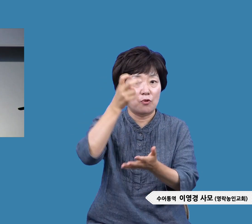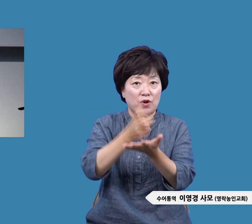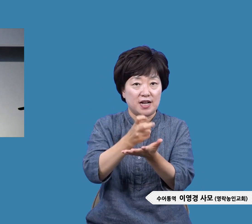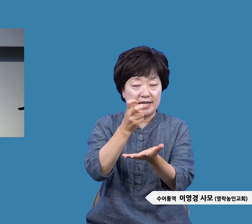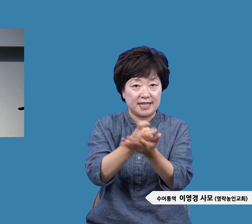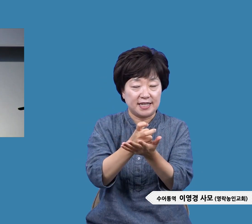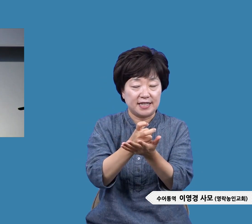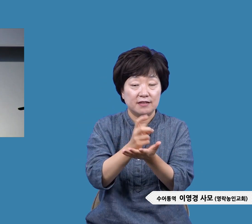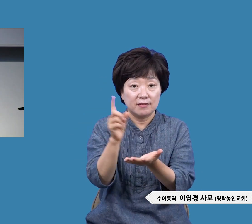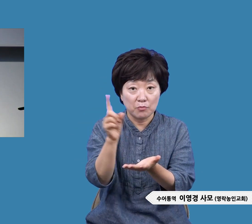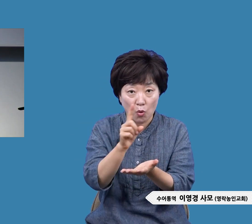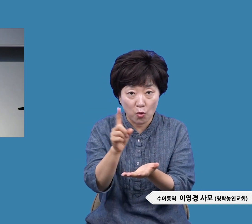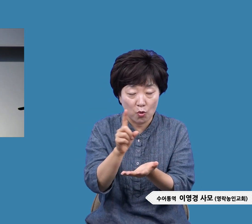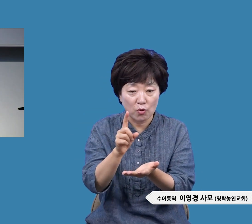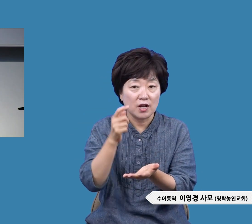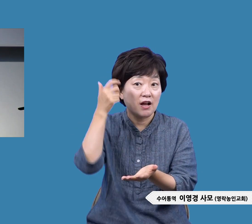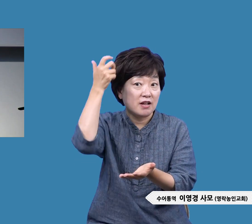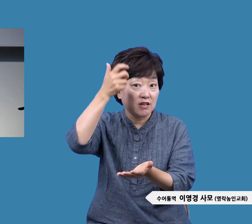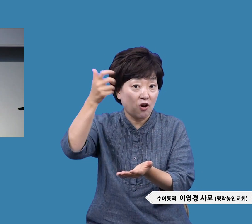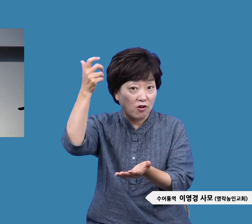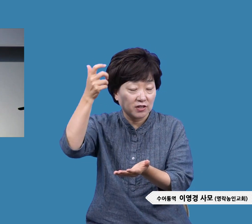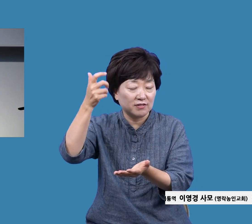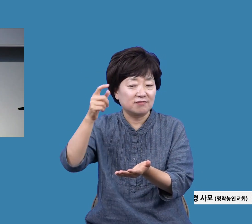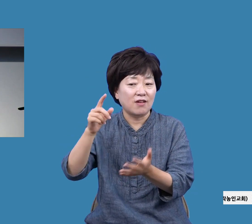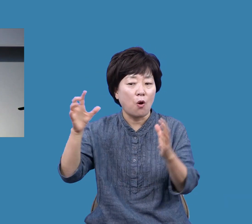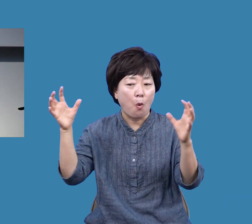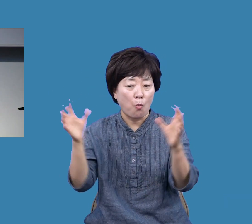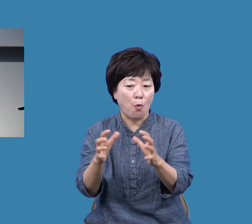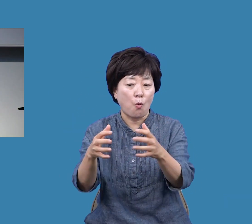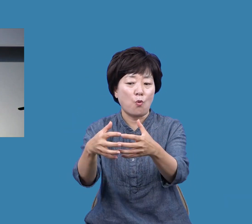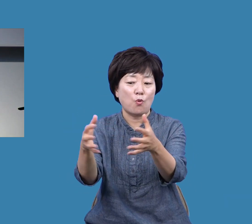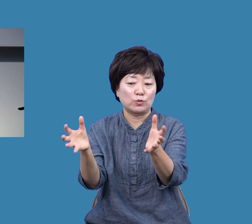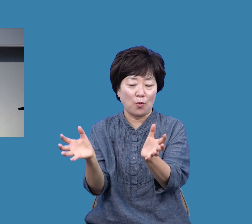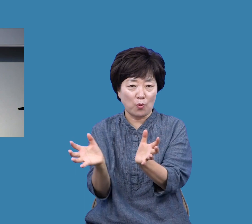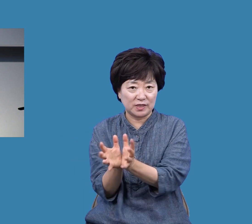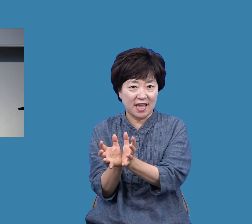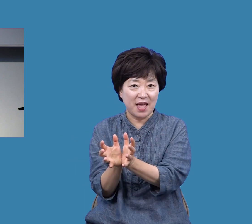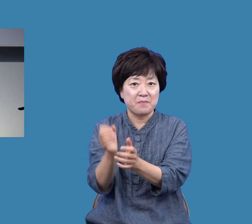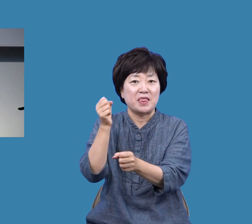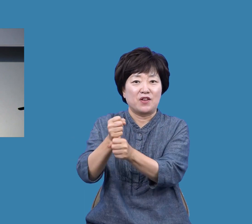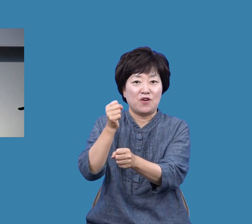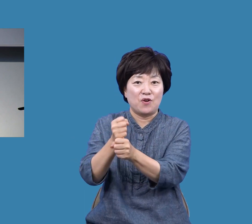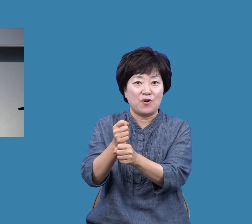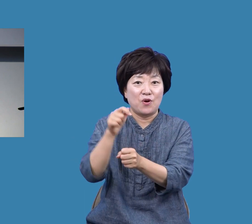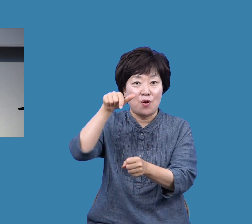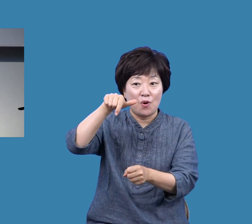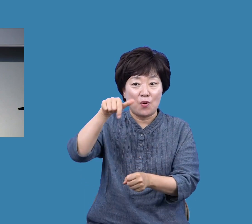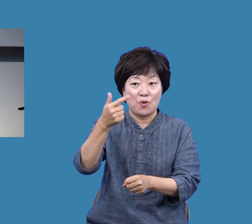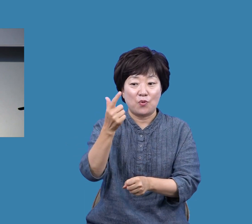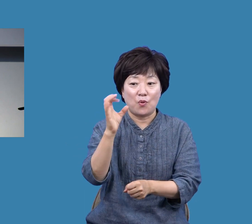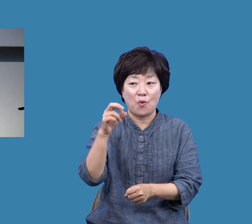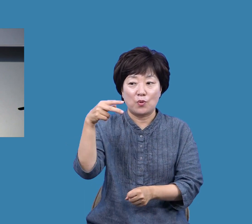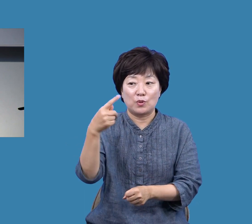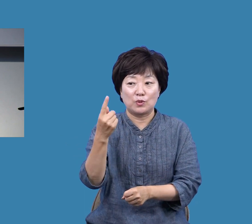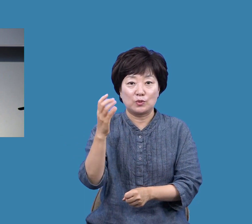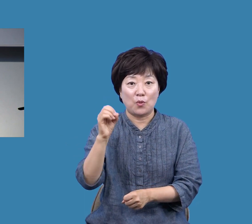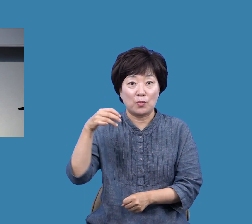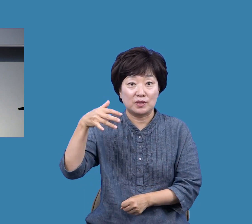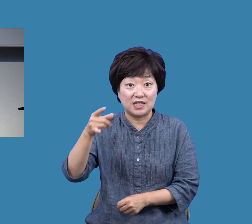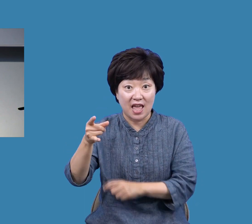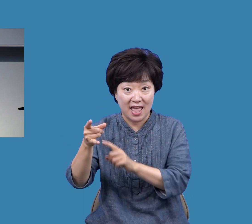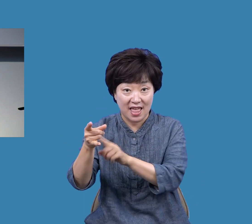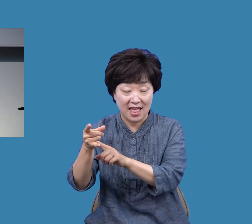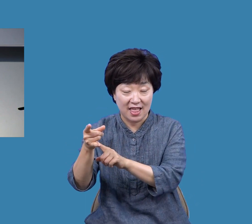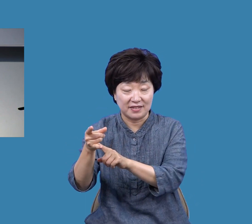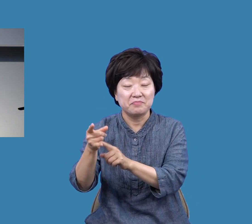공동체를 만든다는 거예요. 이게 굉장히 중요한 원리입니다. 영의 가장 중요한 속성 중 하나는 뭐냐면 사랑입니다. 그렇죠?